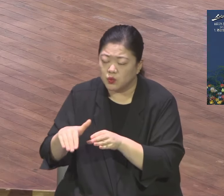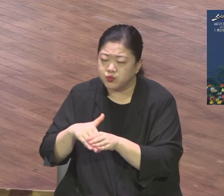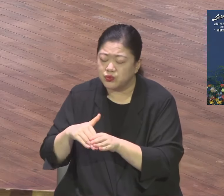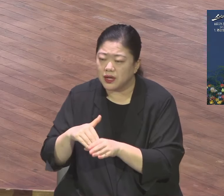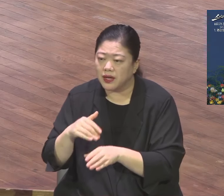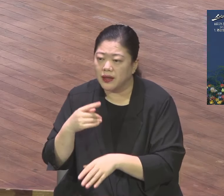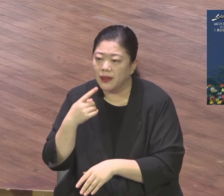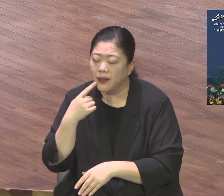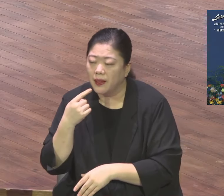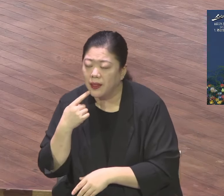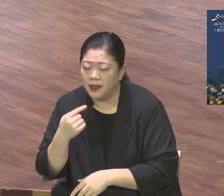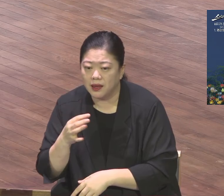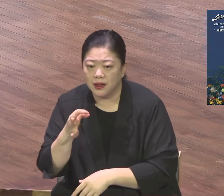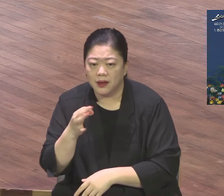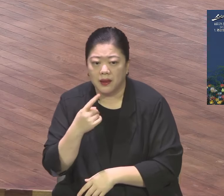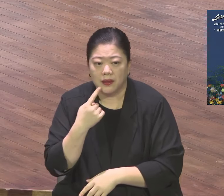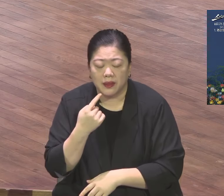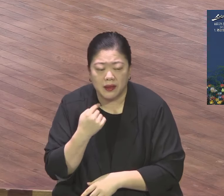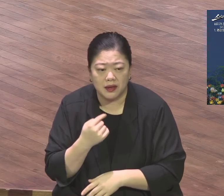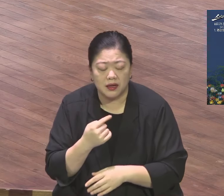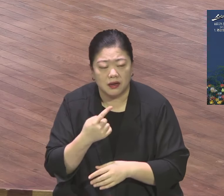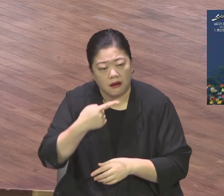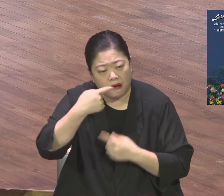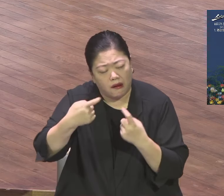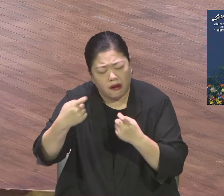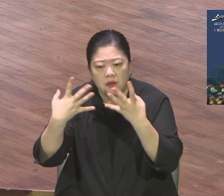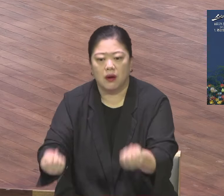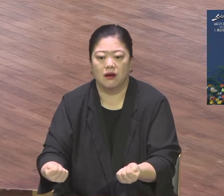방법을 동원해가지고 해결해 보려고 했어요.